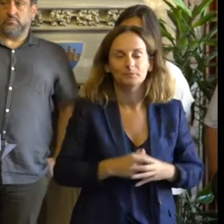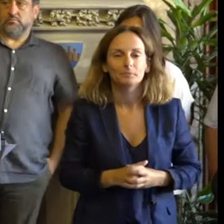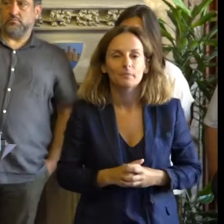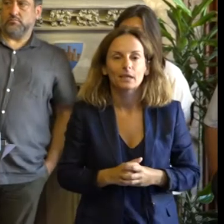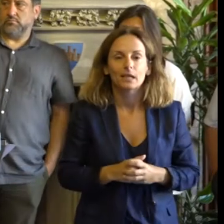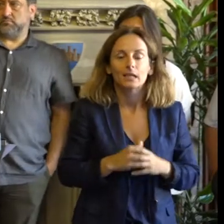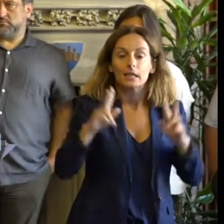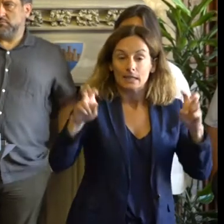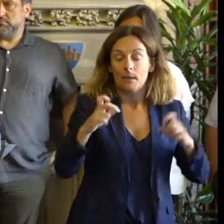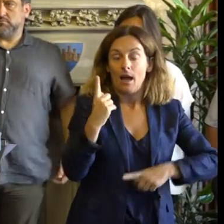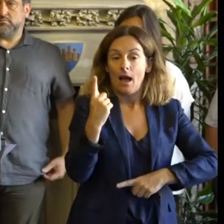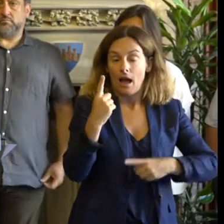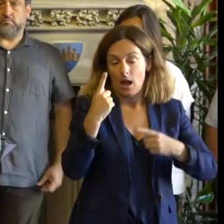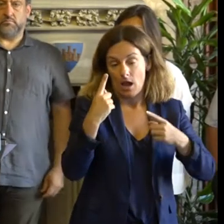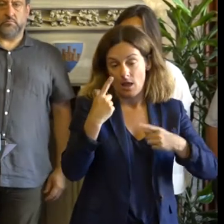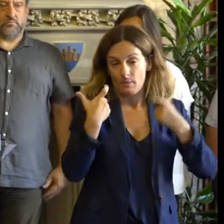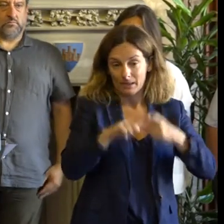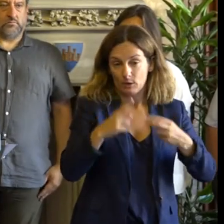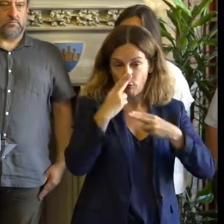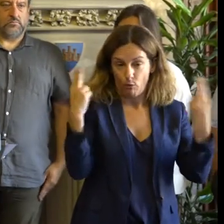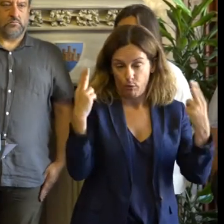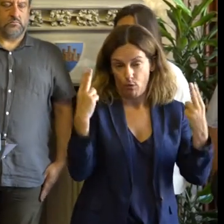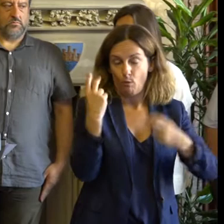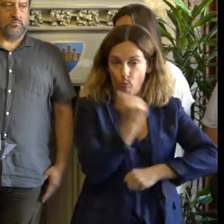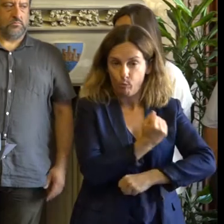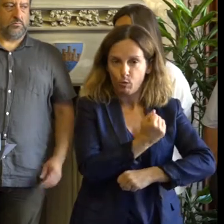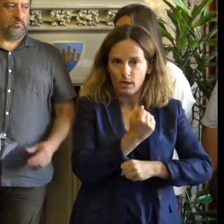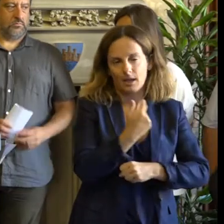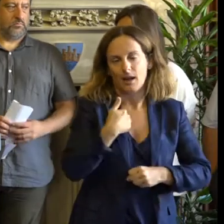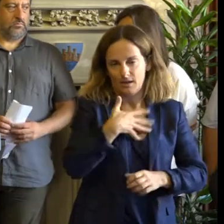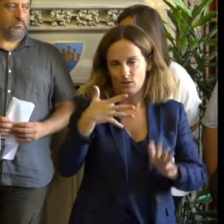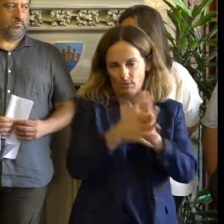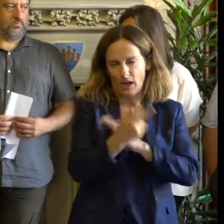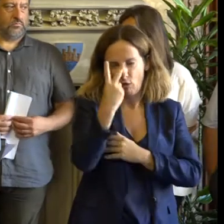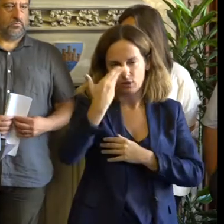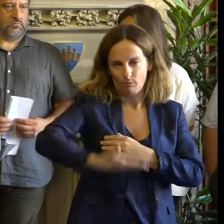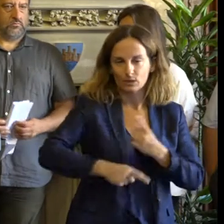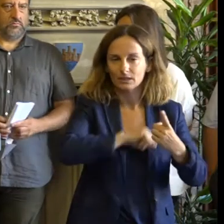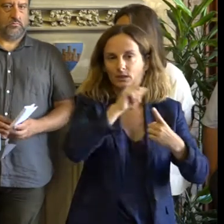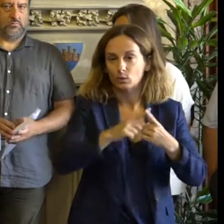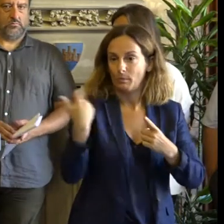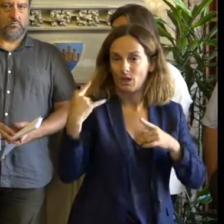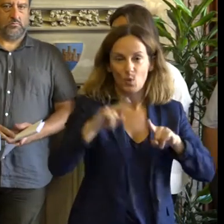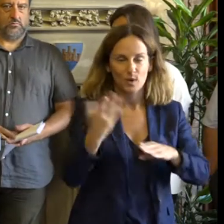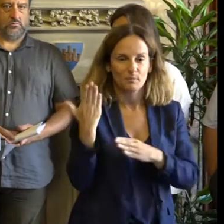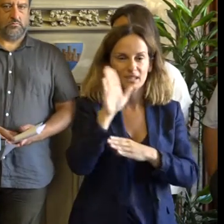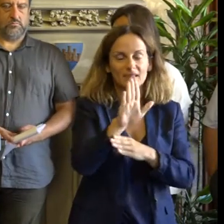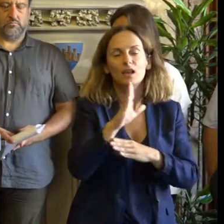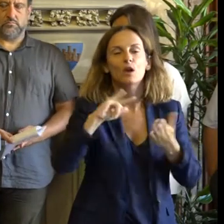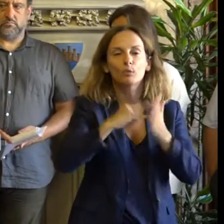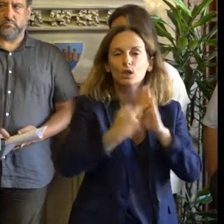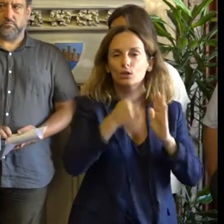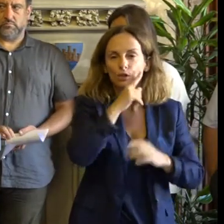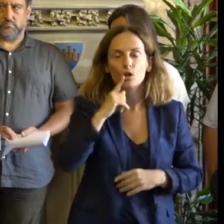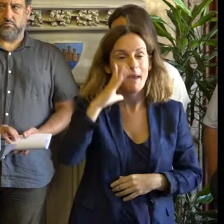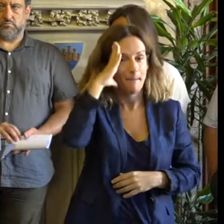projecte Smart Island, d'Illa Intel·ligent, que es va presentar dilluns passat, on concorríem a una convocatòria